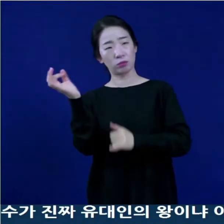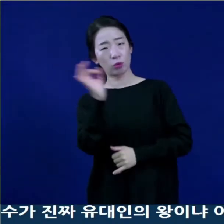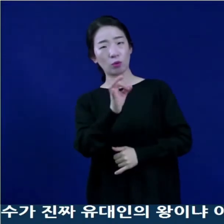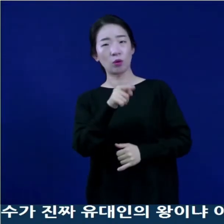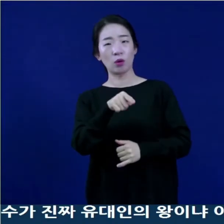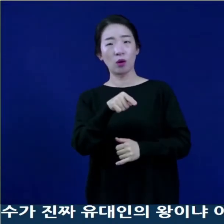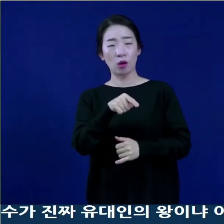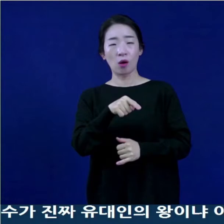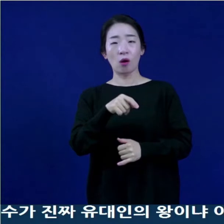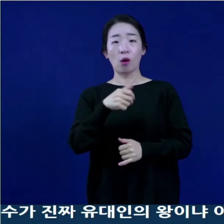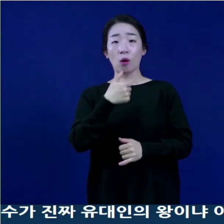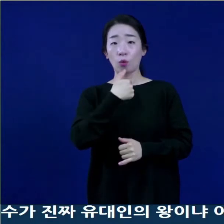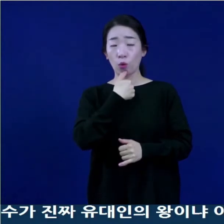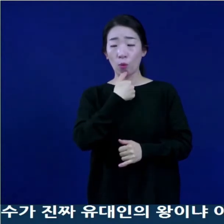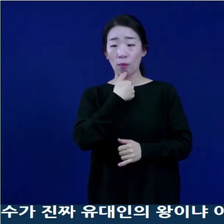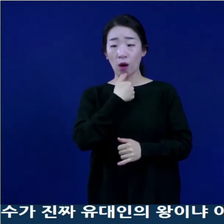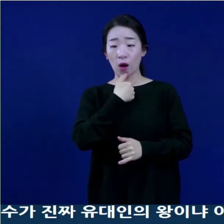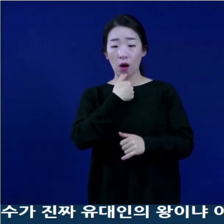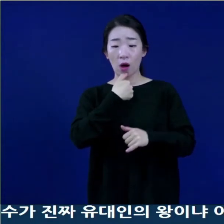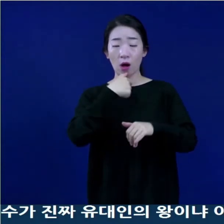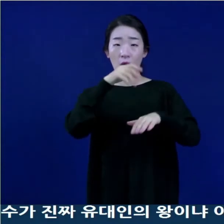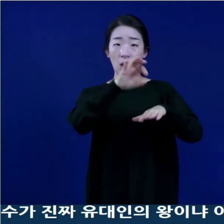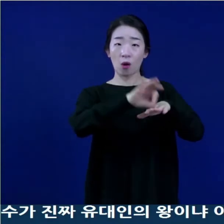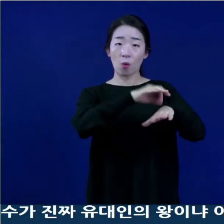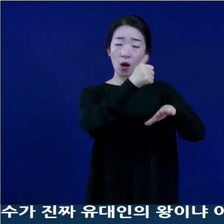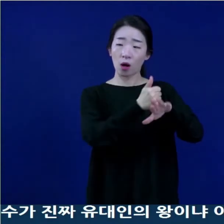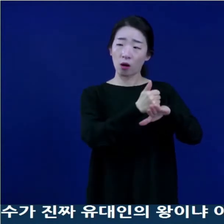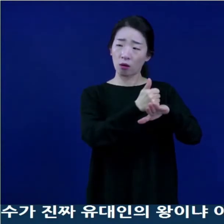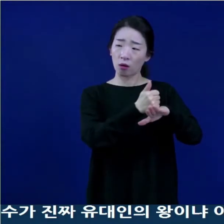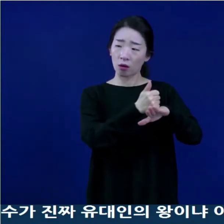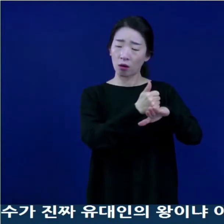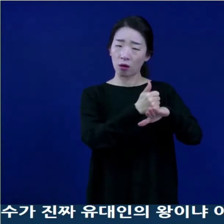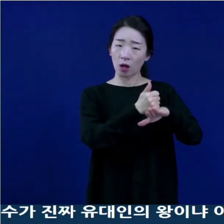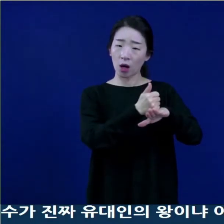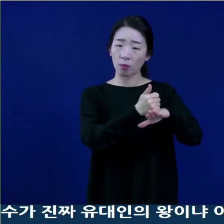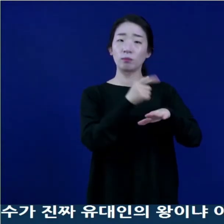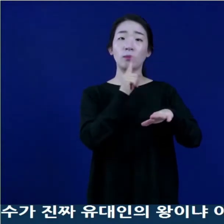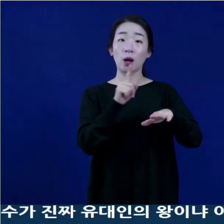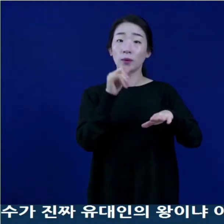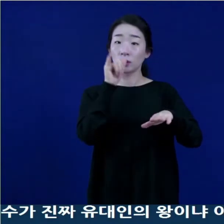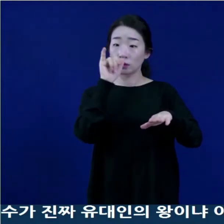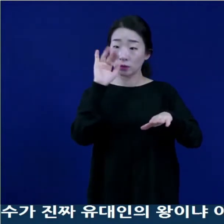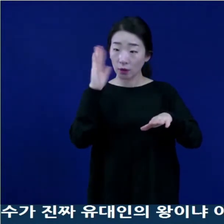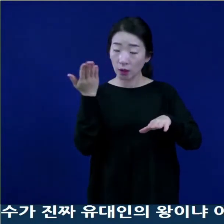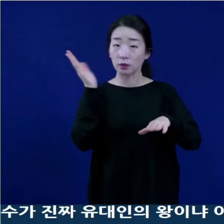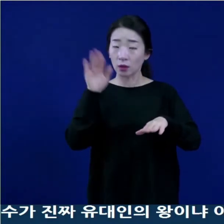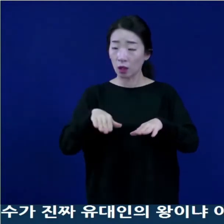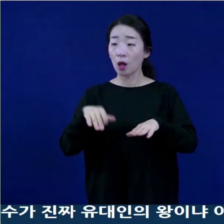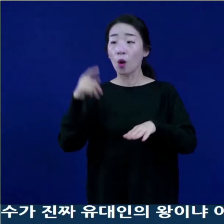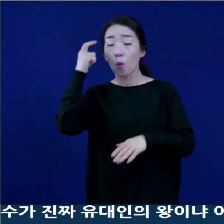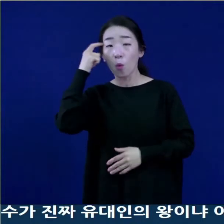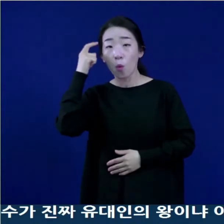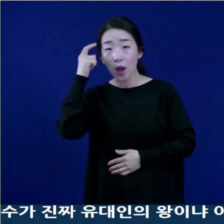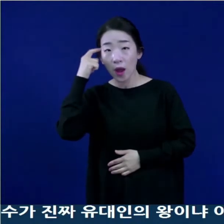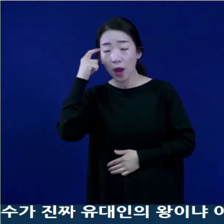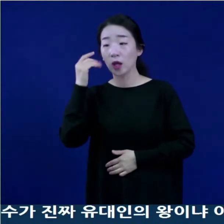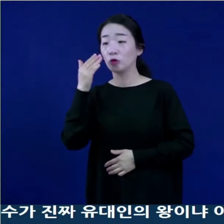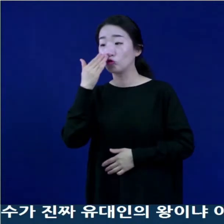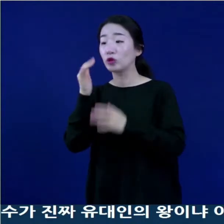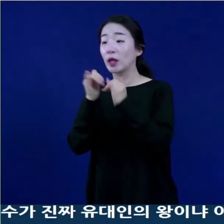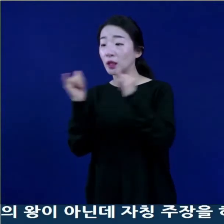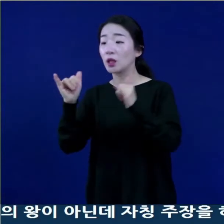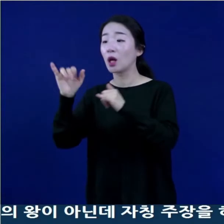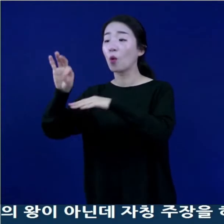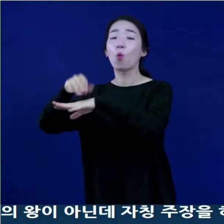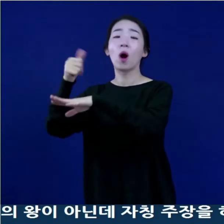왕이면 로마 황제지 어떻게 유대인의 왕이 따로 있을 수 있느냐라고 이 부추긴 거죠. 우리는 저런 유대인의